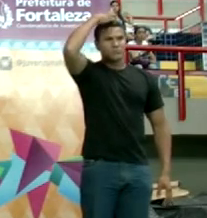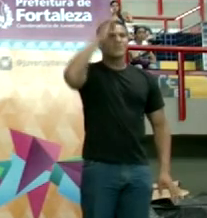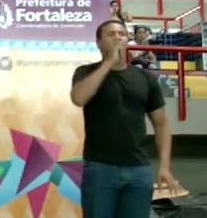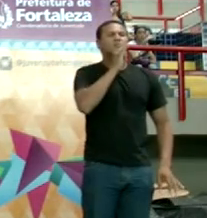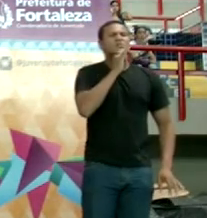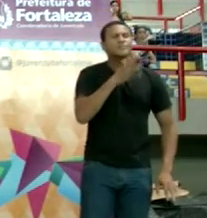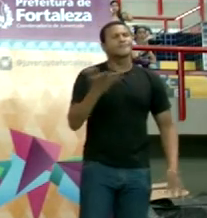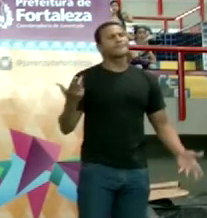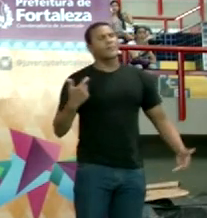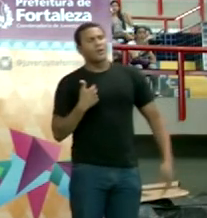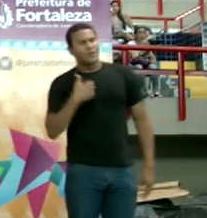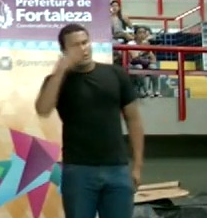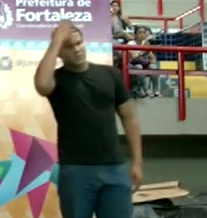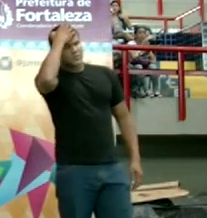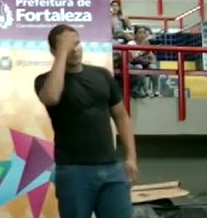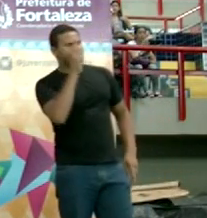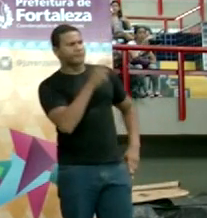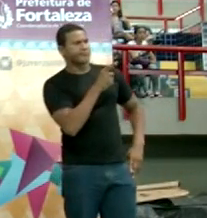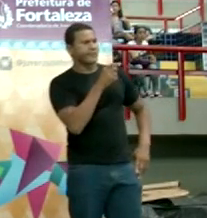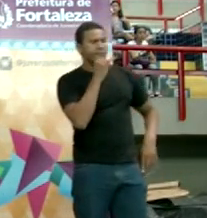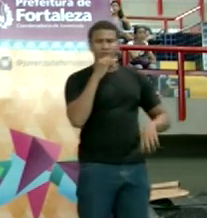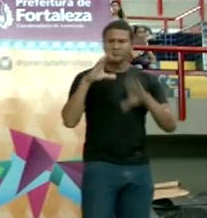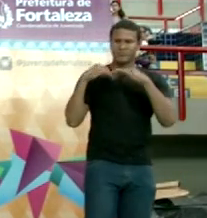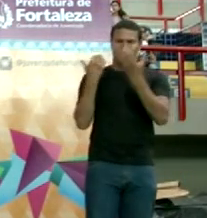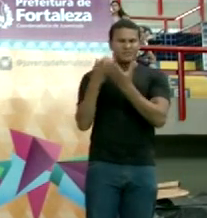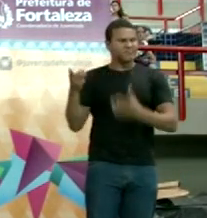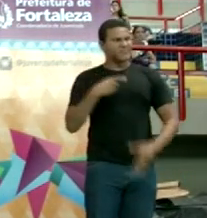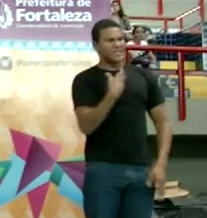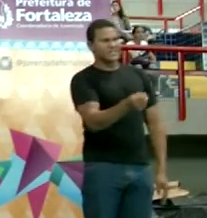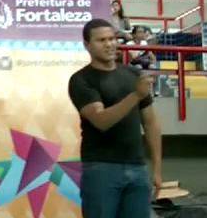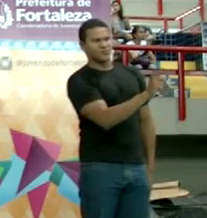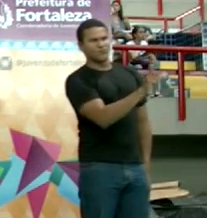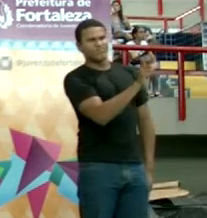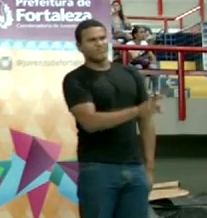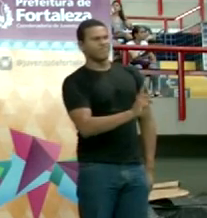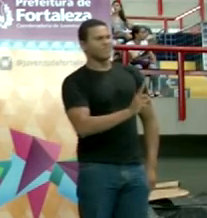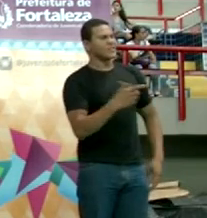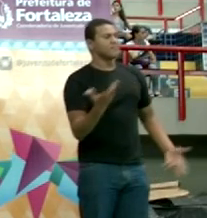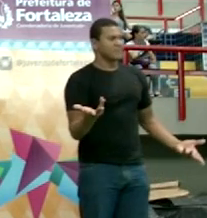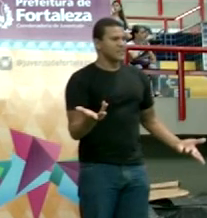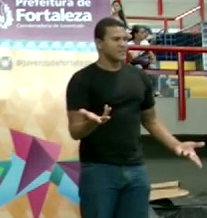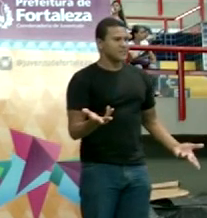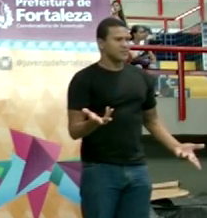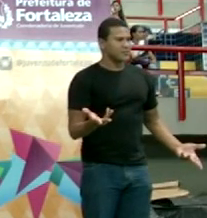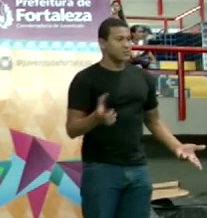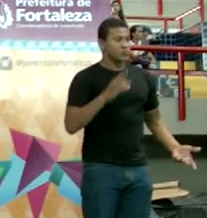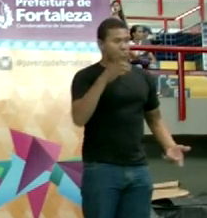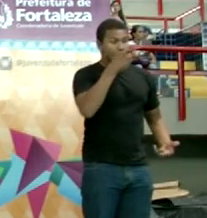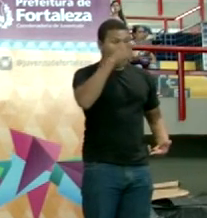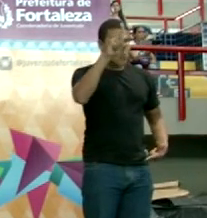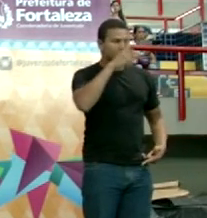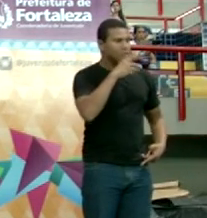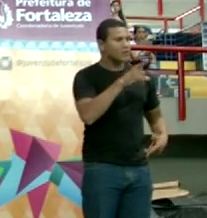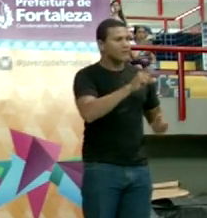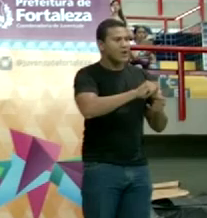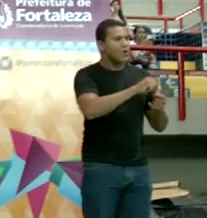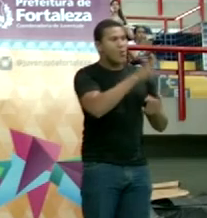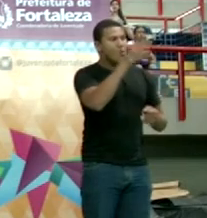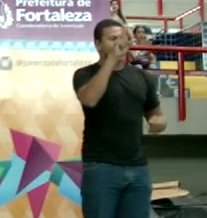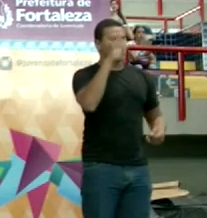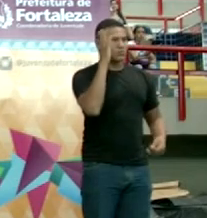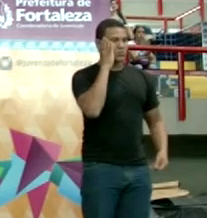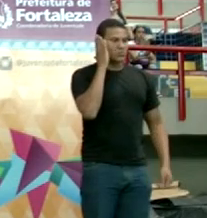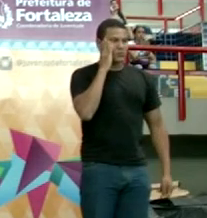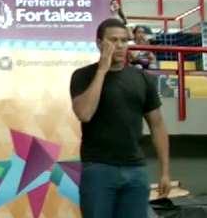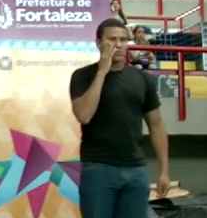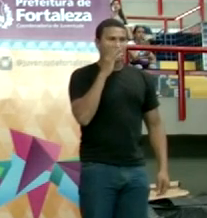Andrade e digo: Andrade, a Câmara não aprovou o ministério, dissolve, monta outro. Ou